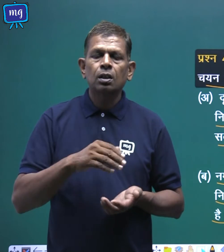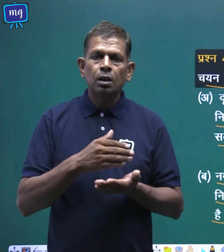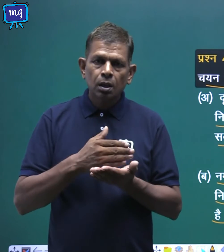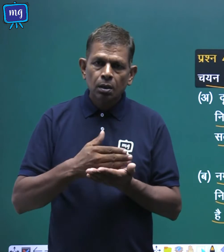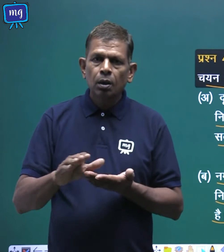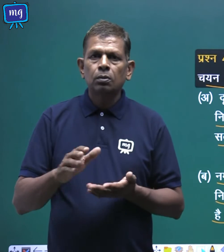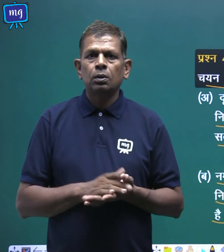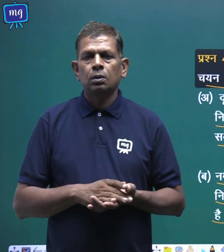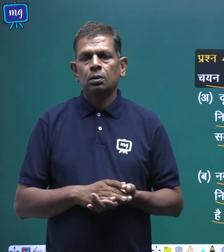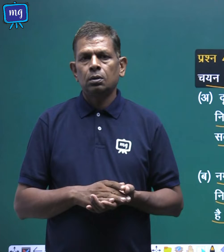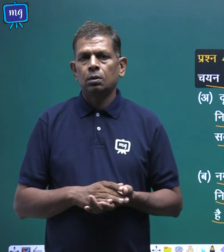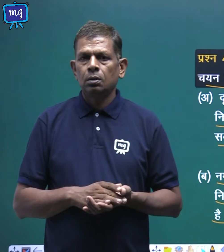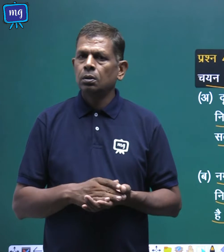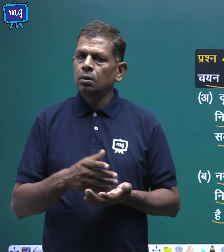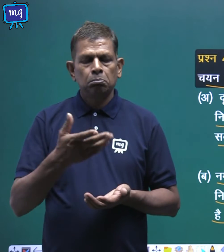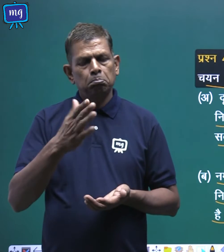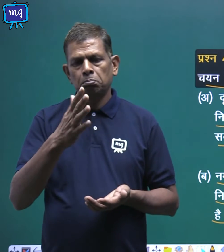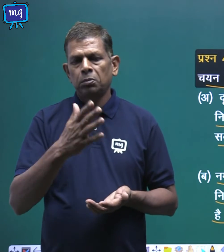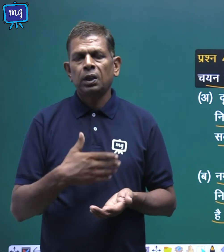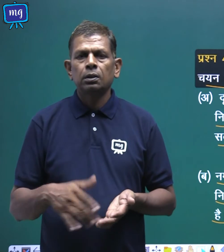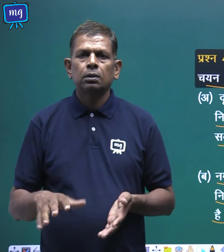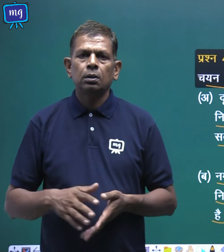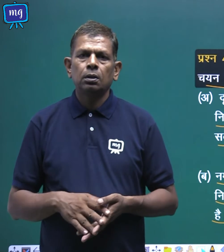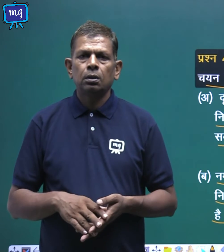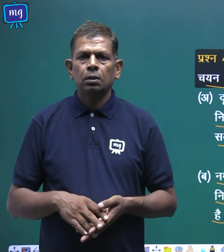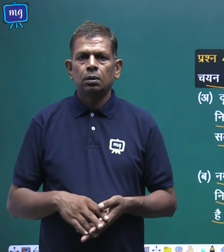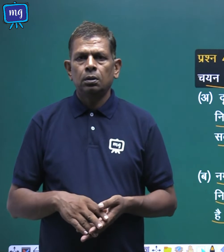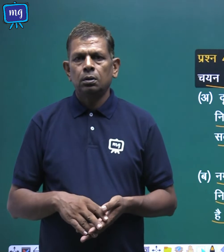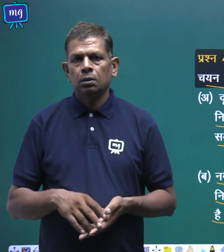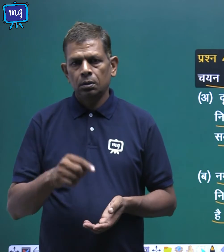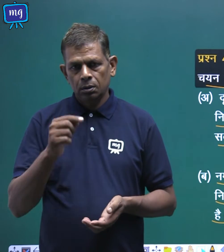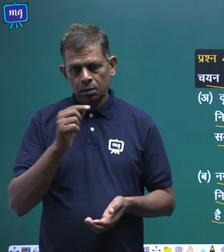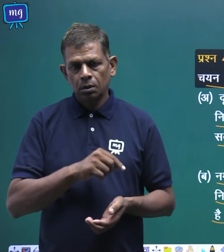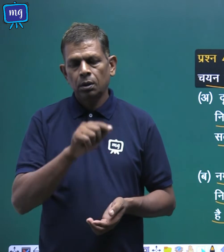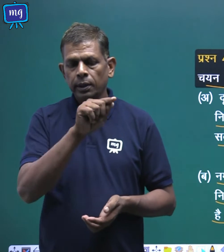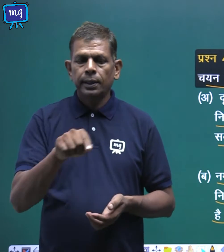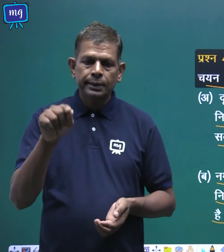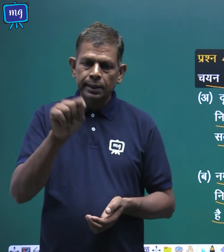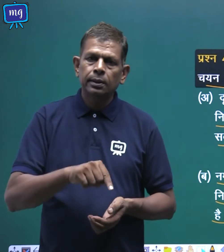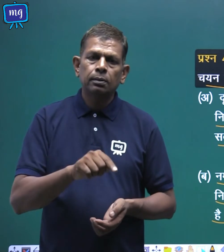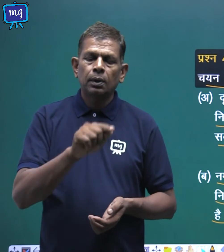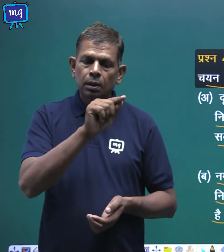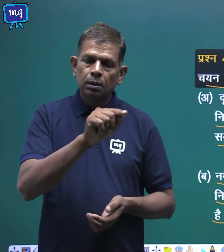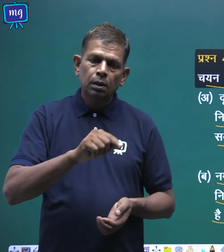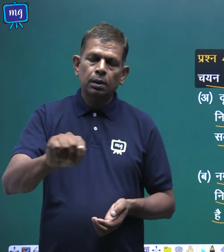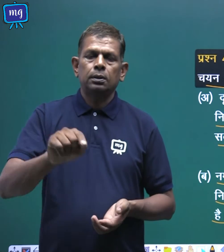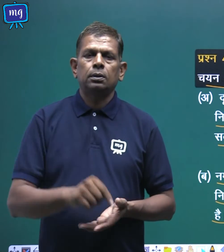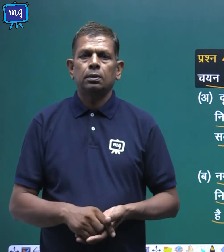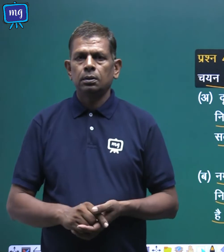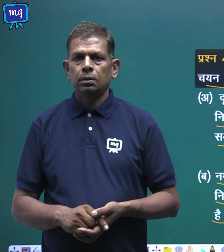निष्पावन द्वारा पृथक नहीं किया जा सकता, तो हम असत्य पर निशान लगाएंगे।